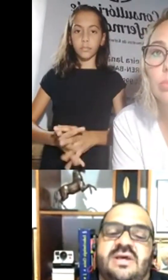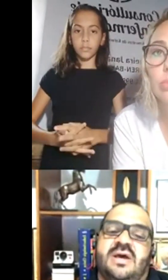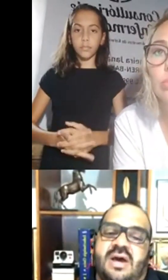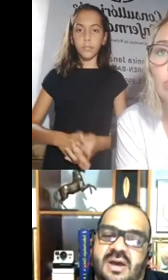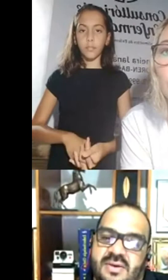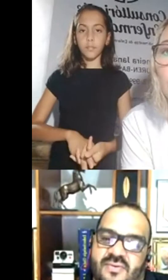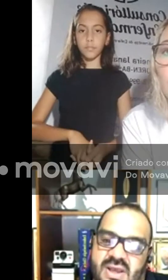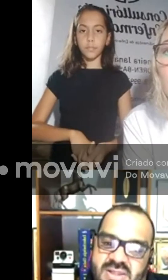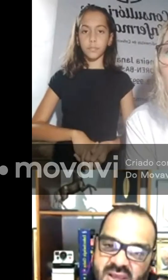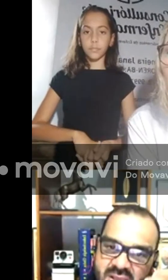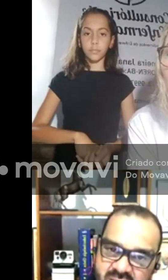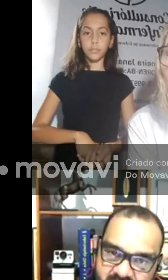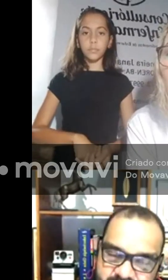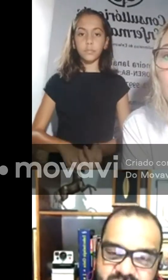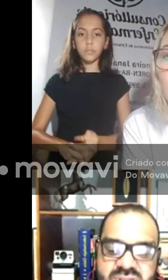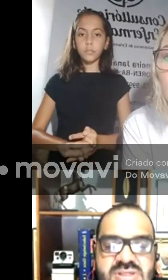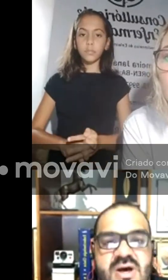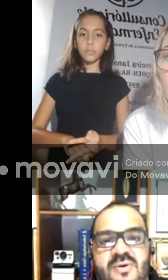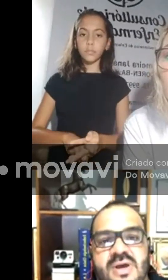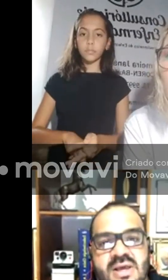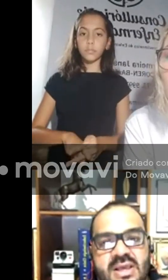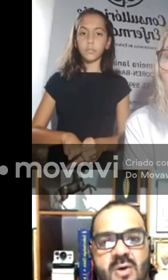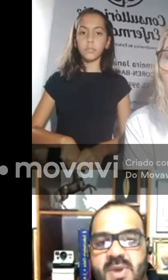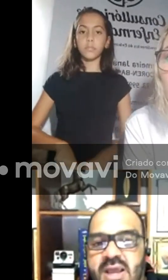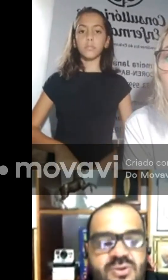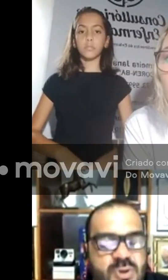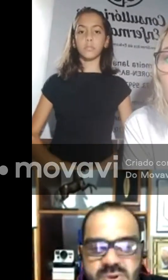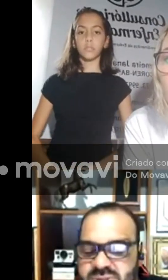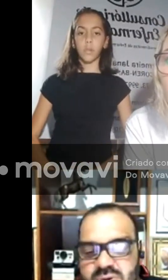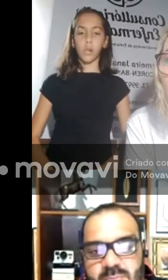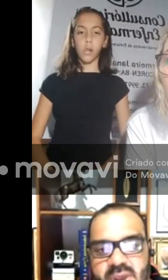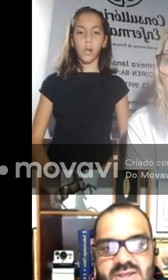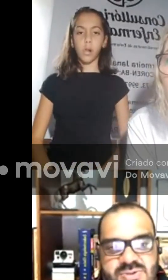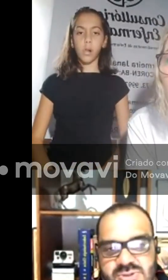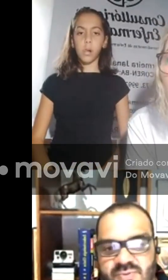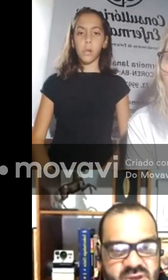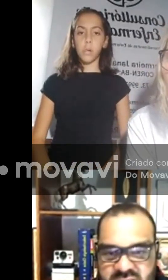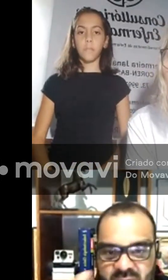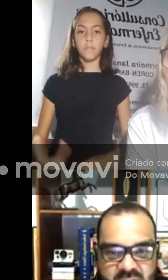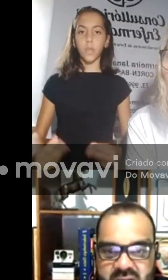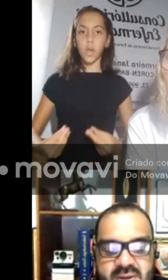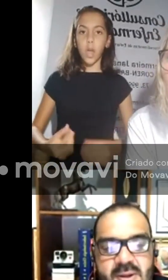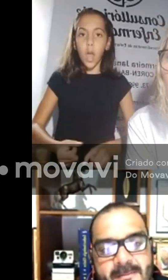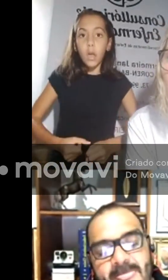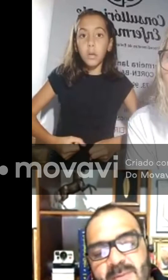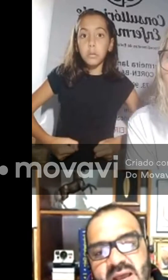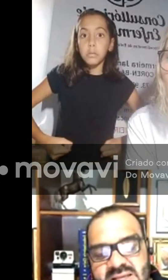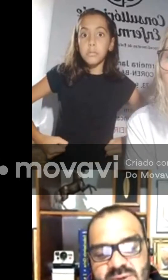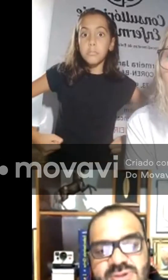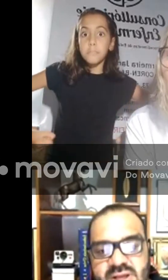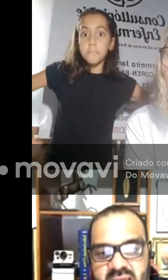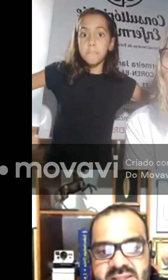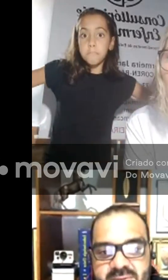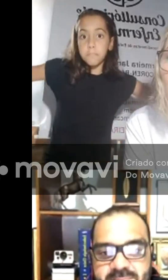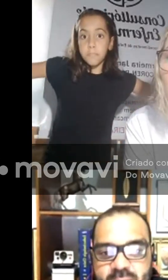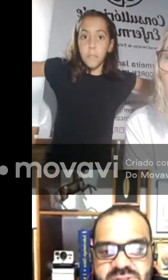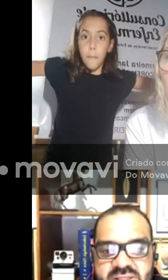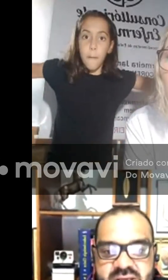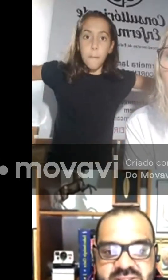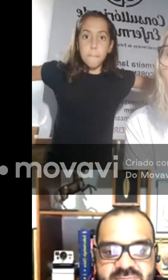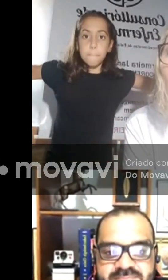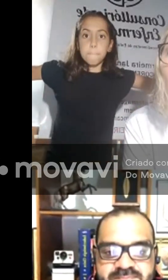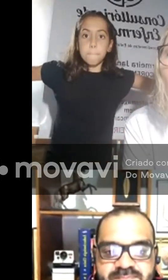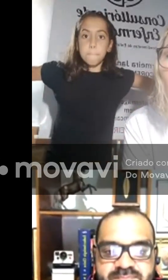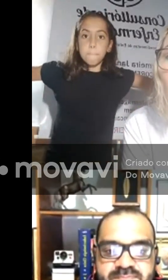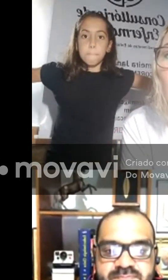consequência, vai ter absorção e aumento ou diminuição de peso. Isso vai ter uma relação direta, com